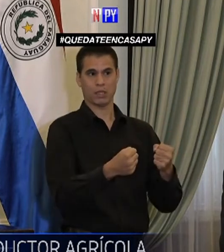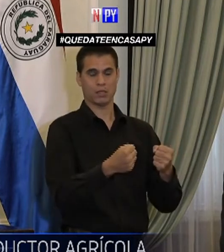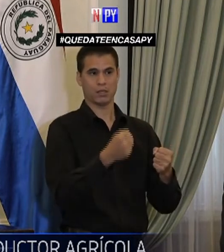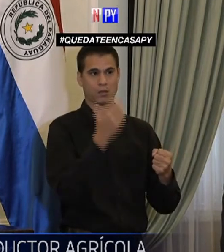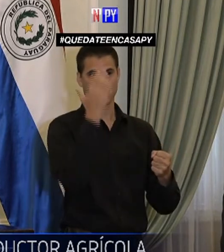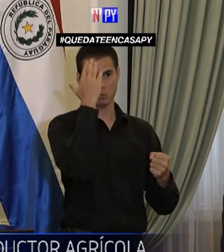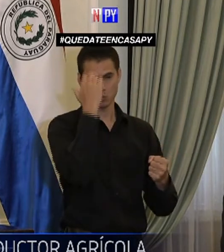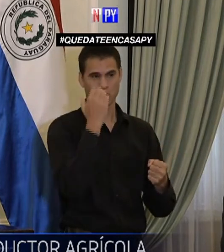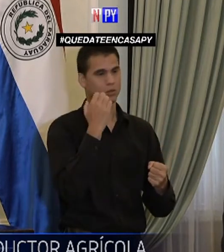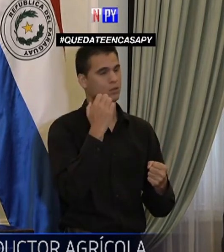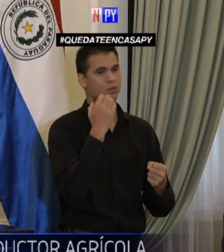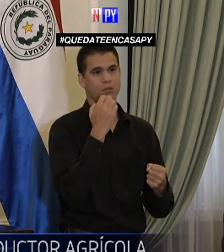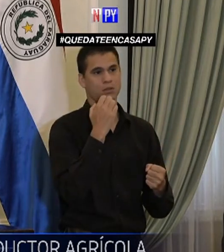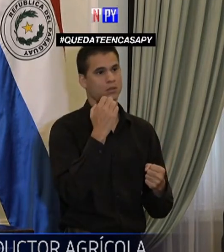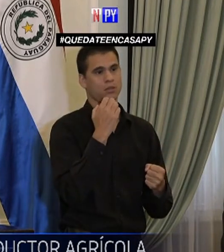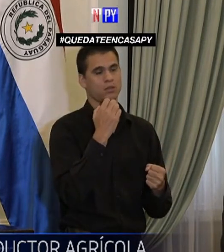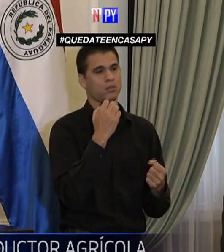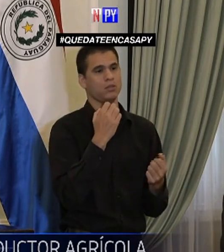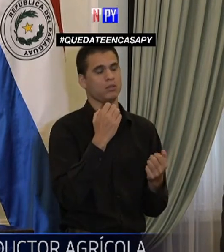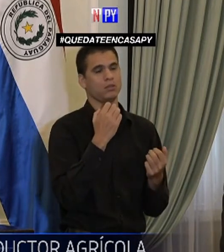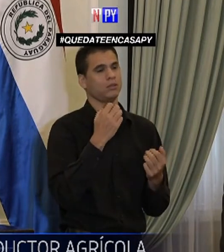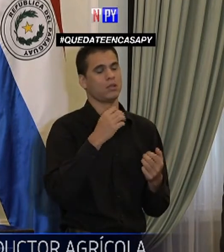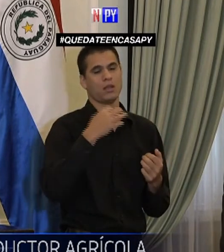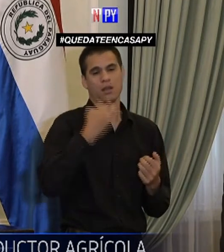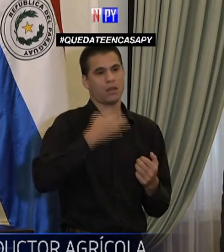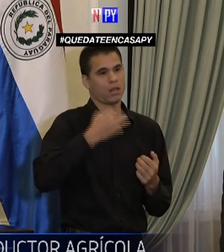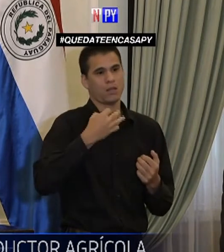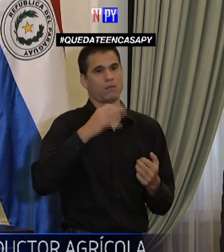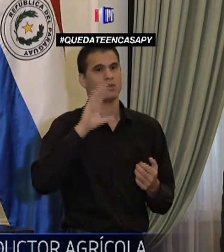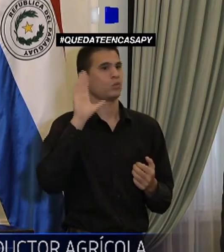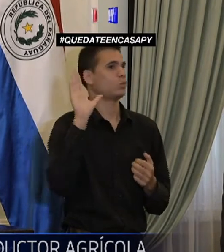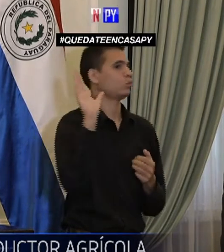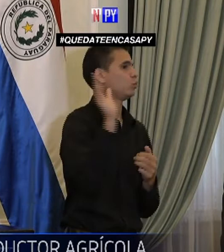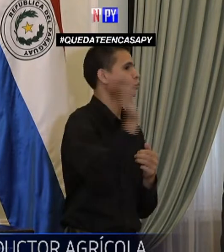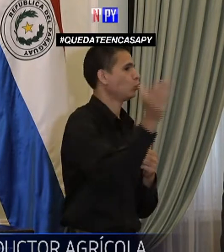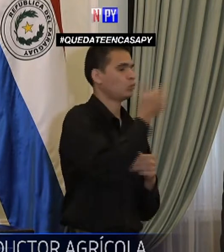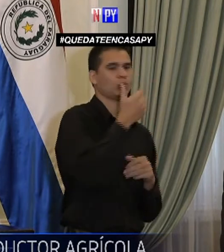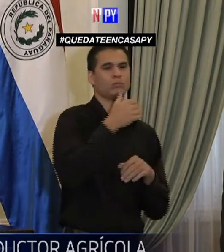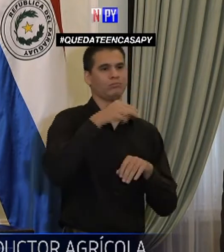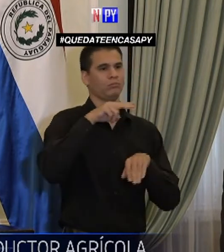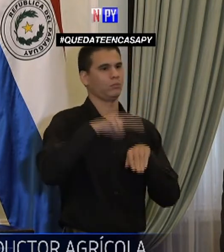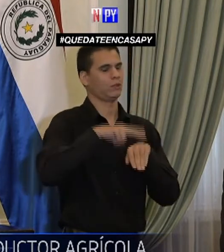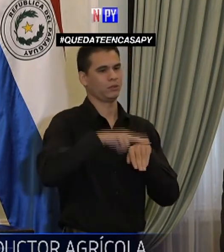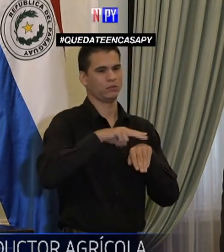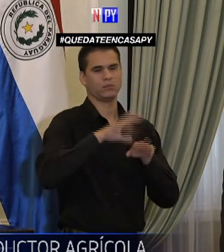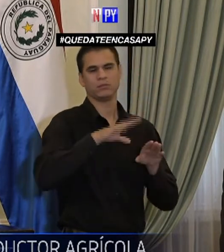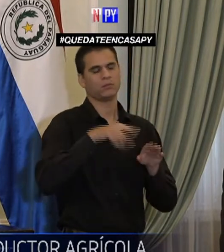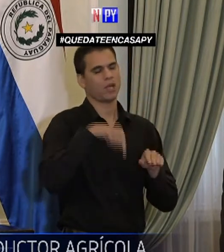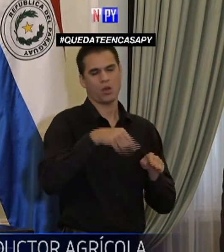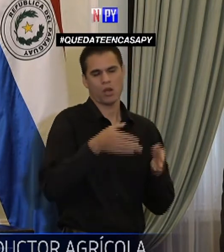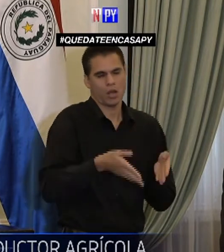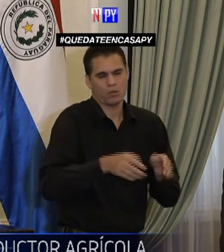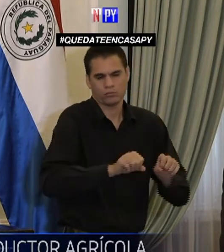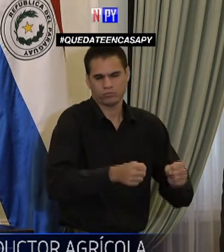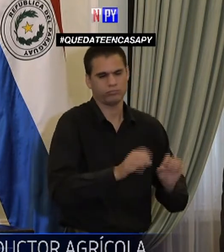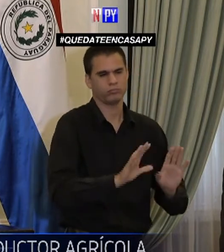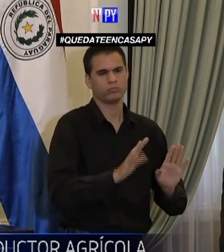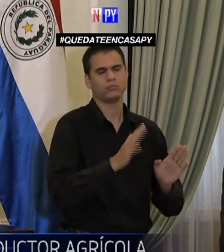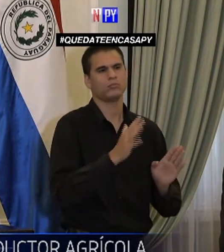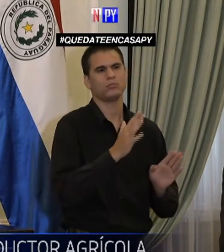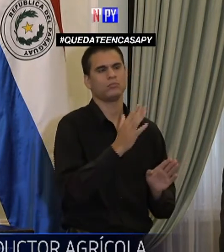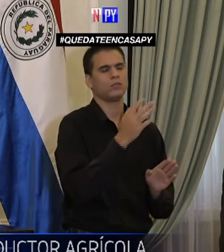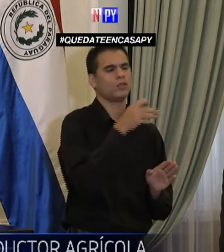actividad obligatoria para el país. Hemos suspendido a una fecha de aquí a 90